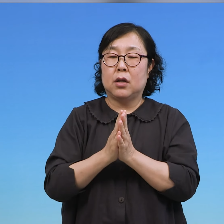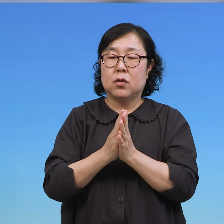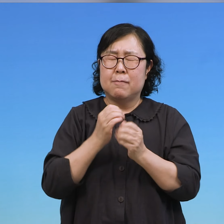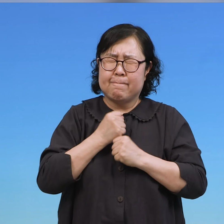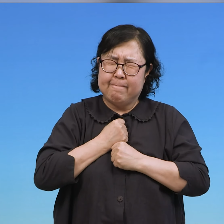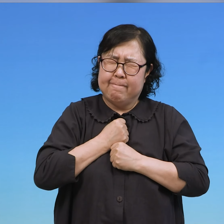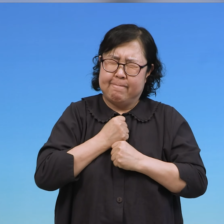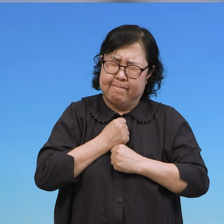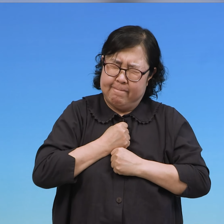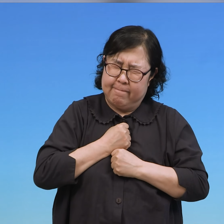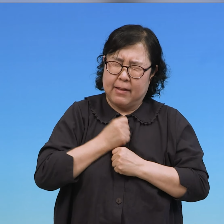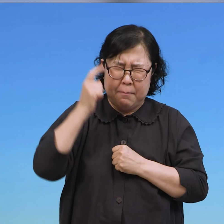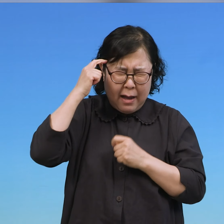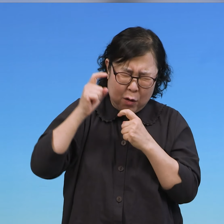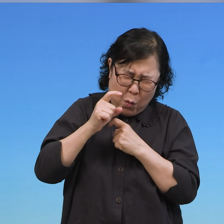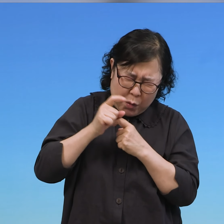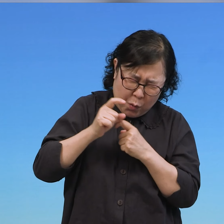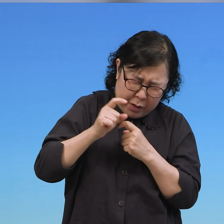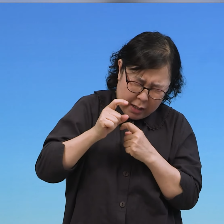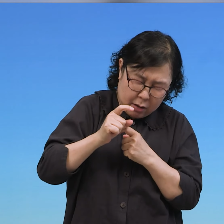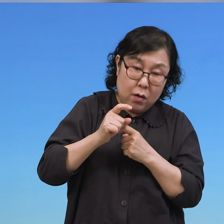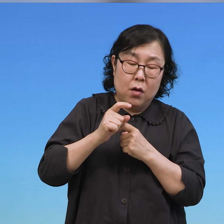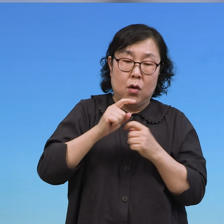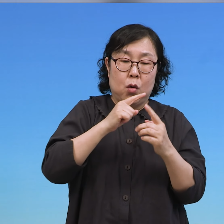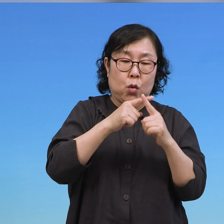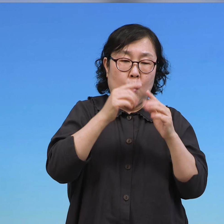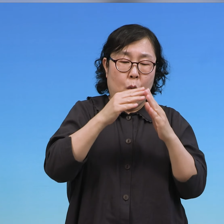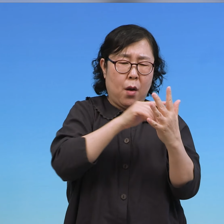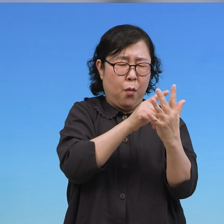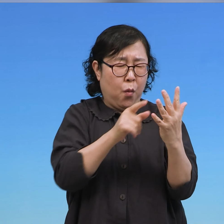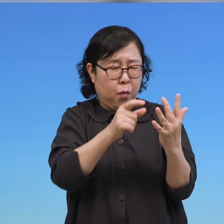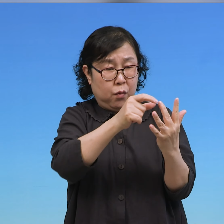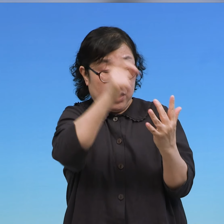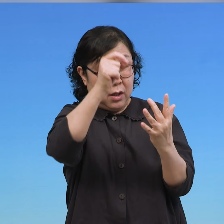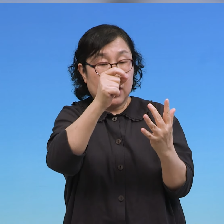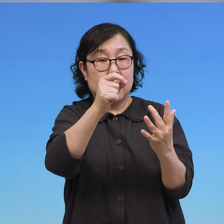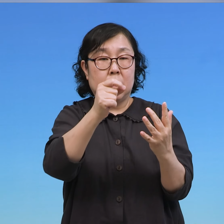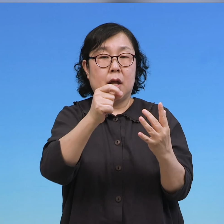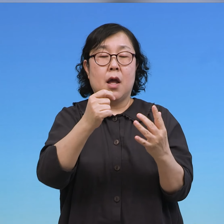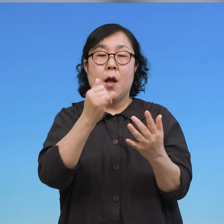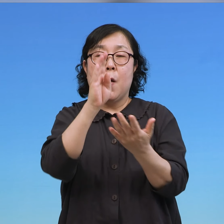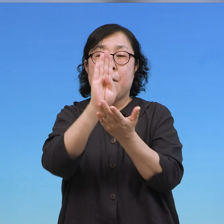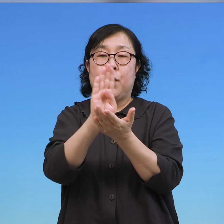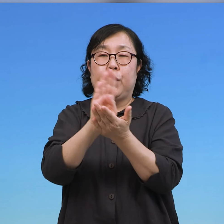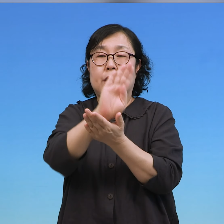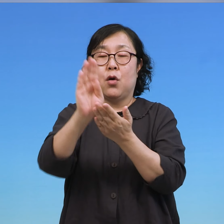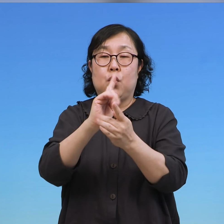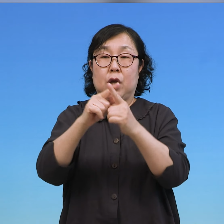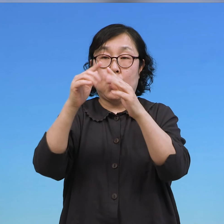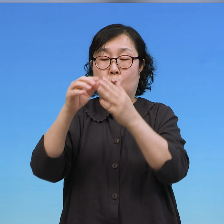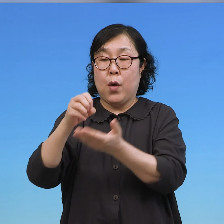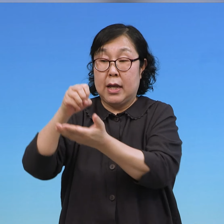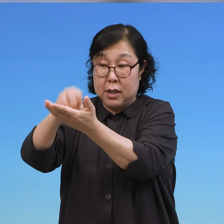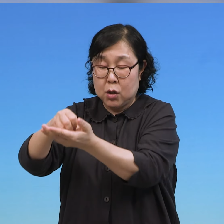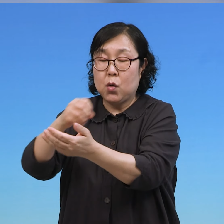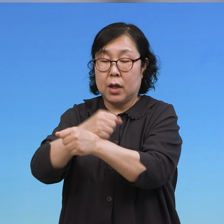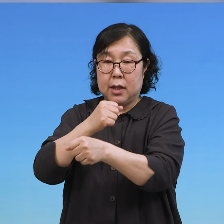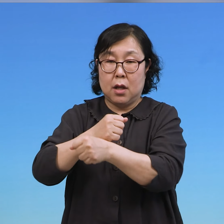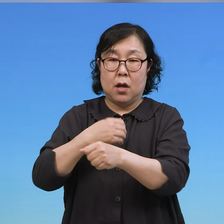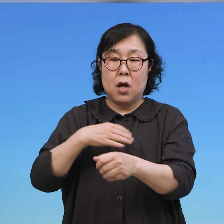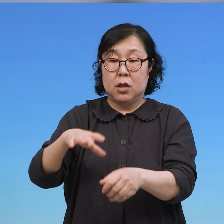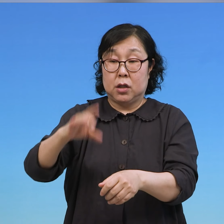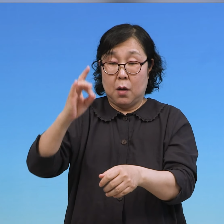신중히 교회를 선택해서 고맙게도 분당 우리 교회를 등록을 해주셨어요. 초창기 때는 제가 다 이제 등록 신방을